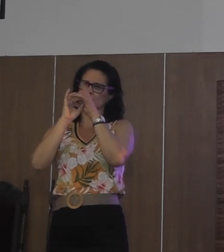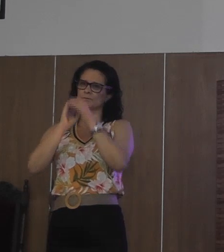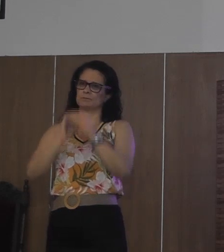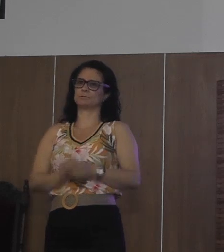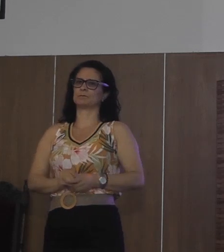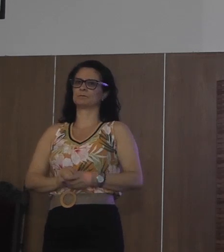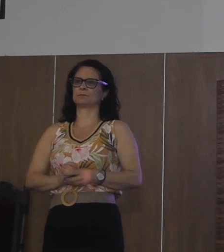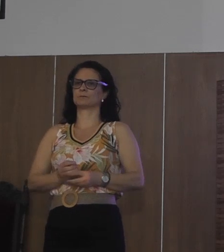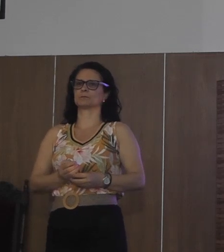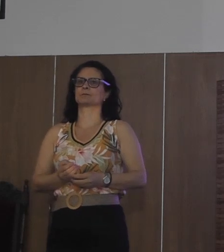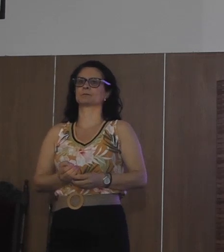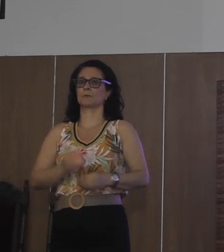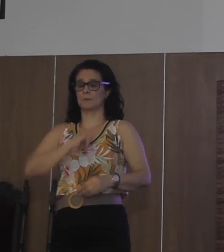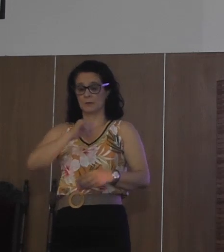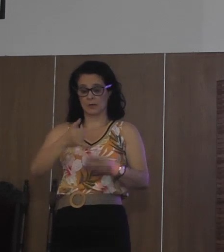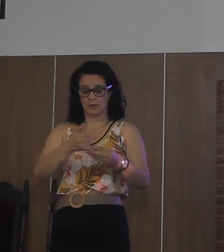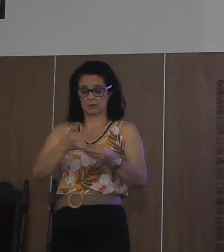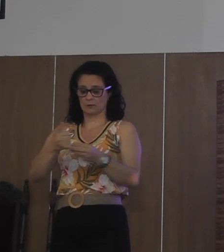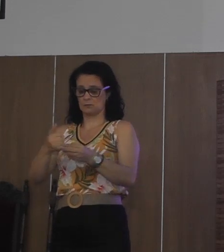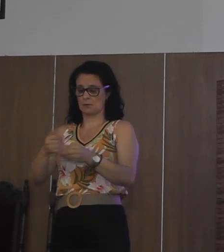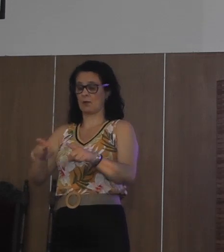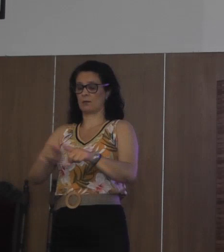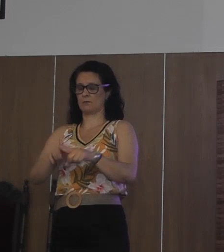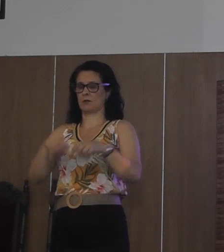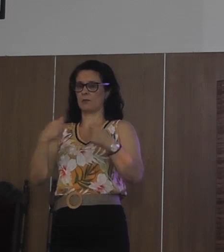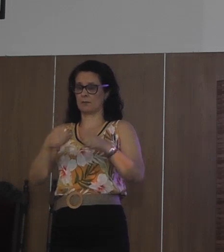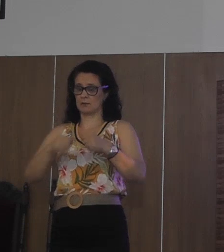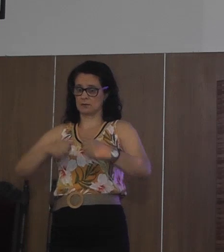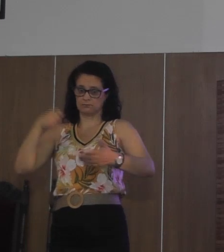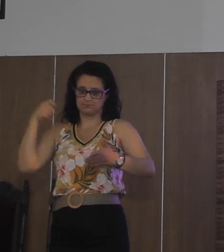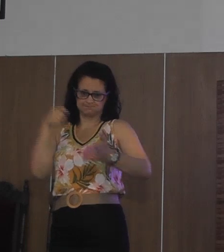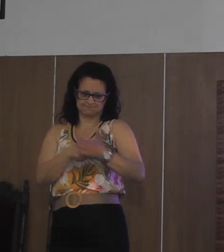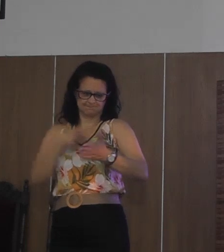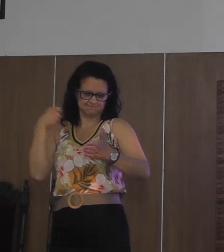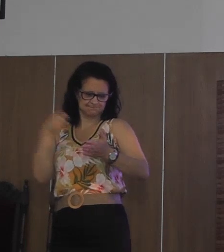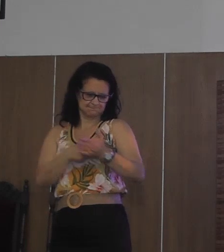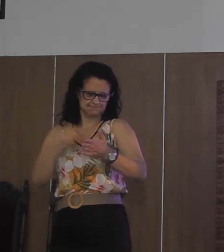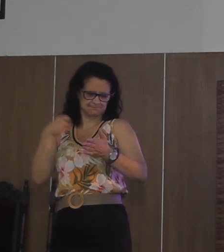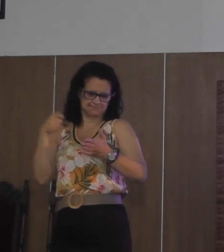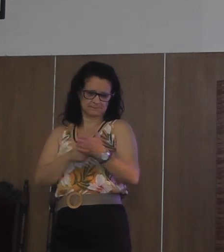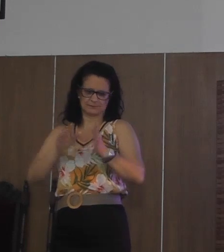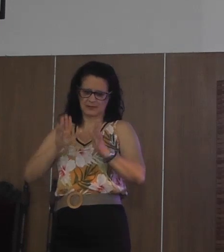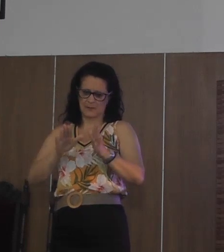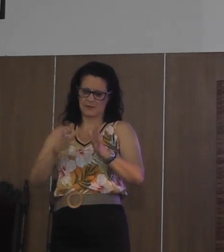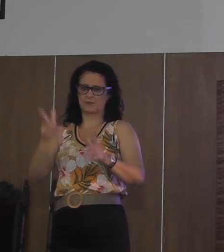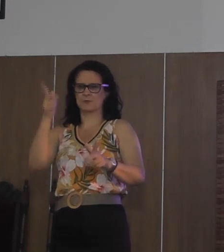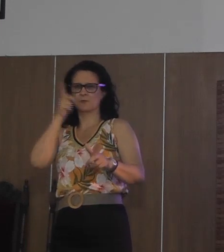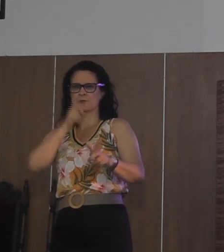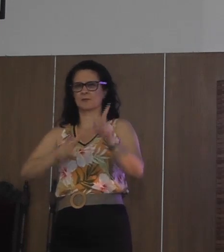Josué teve que passar por diversas batalhas para chegar no final da vida e ter diversas vitórias.